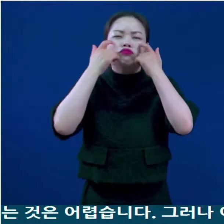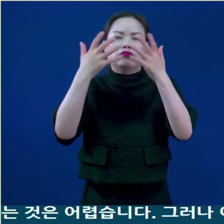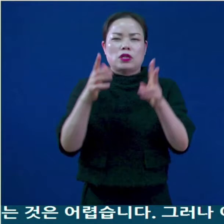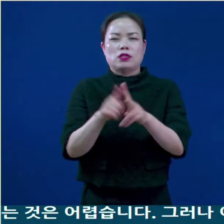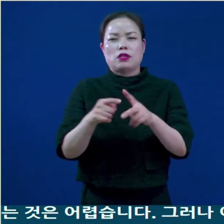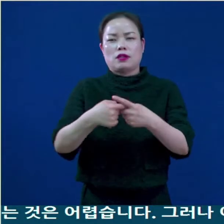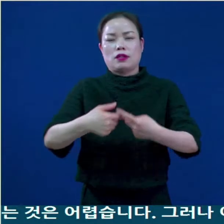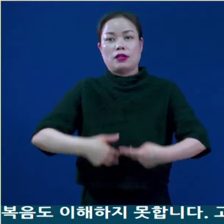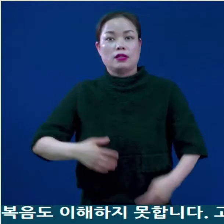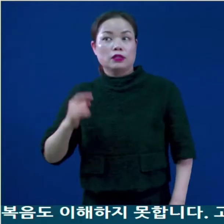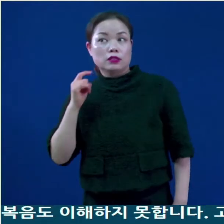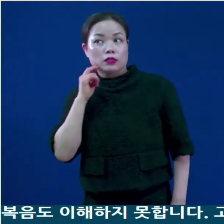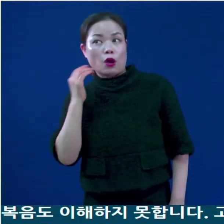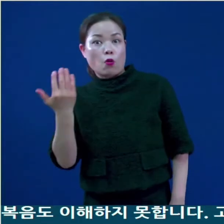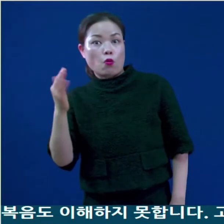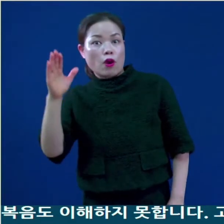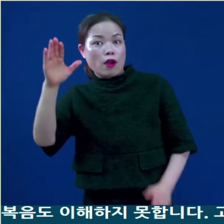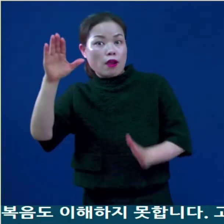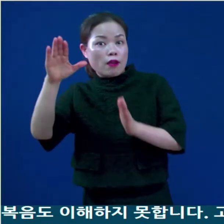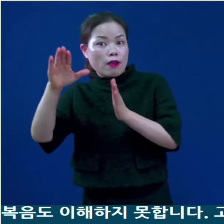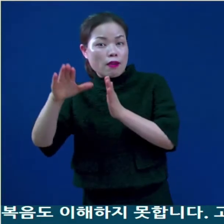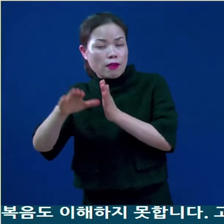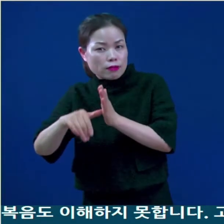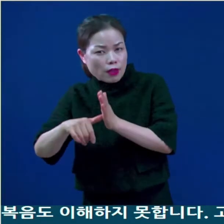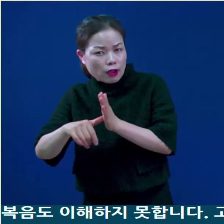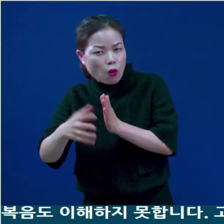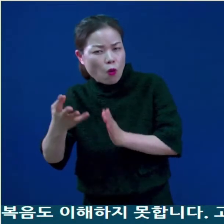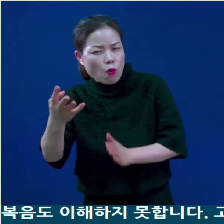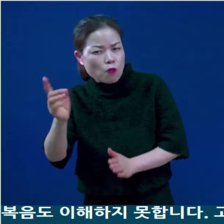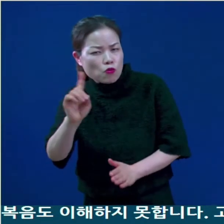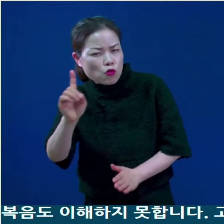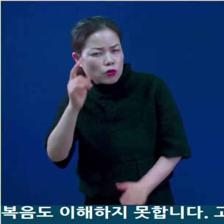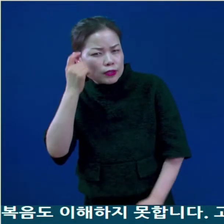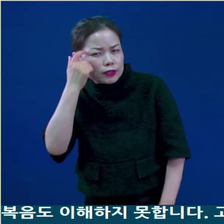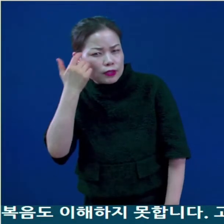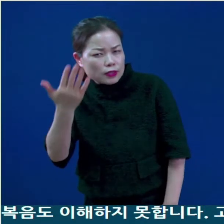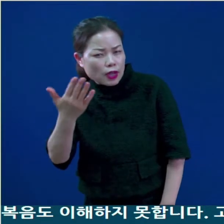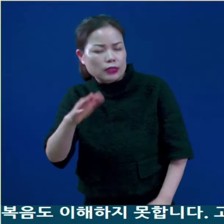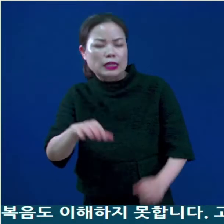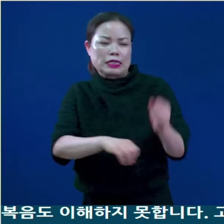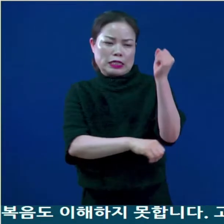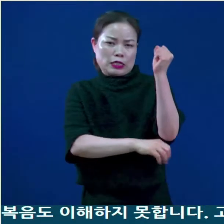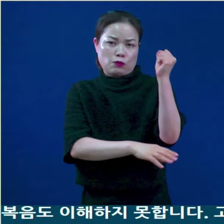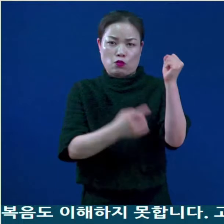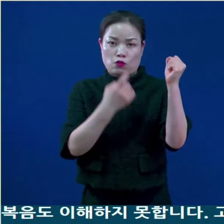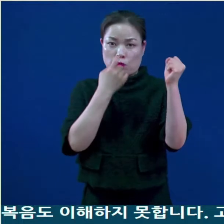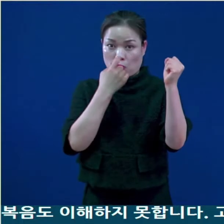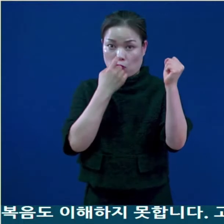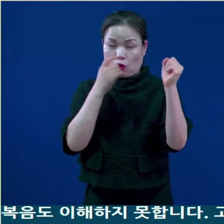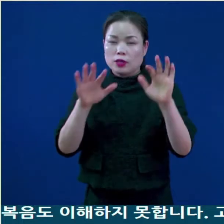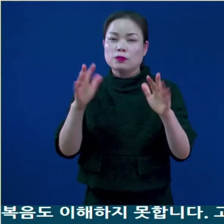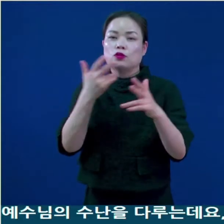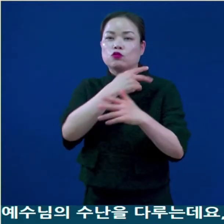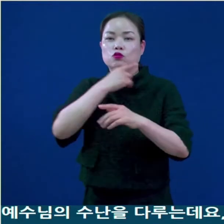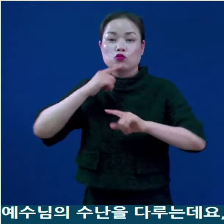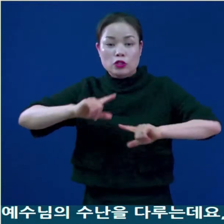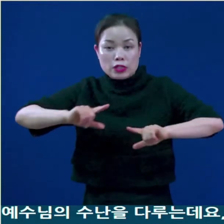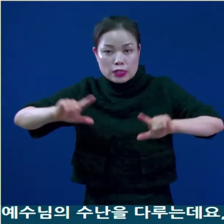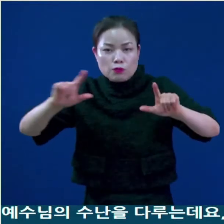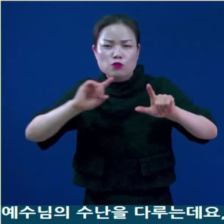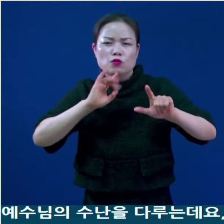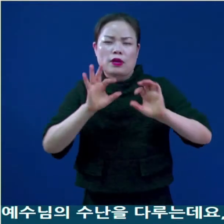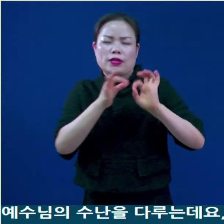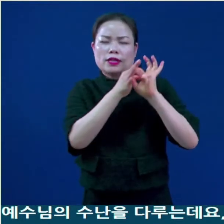됩니다. 영광의 때가 무엇인가. 그래서 오늘은 이제 그 기초를 또 다지면서 이번 주일뿐만 아니라 이제 계속